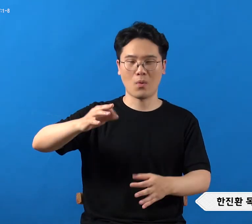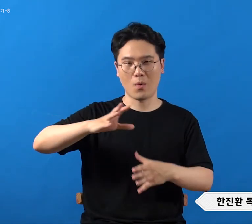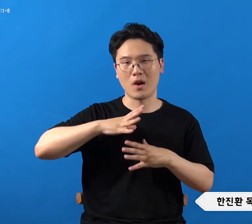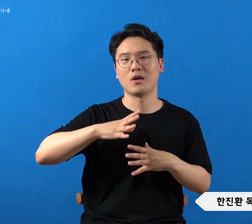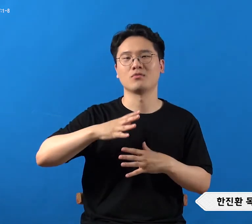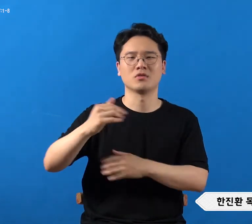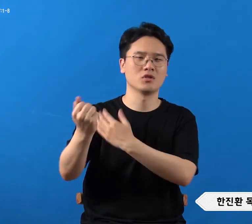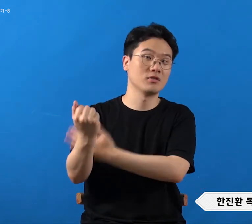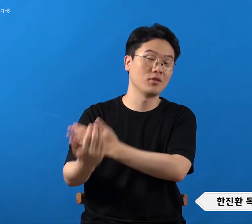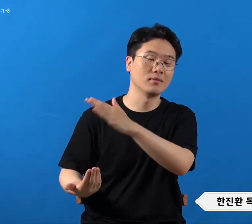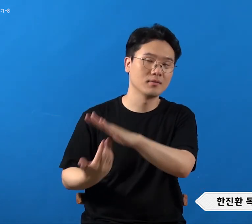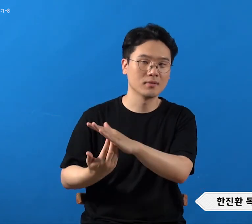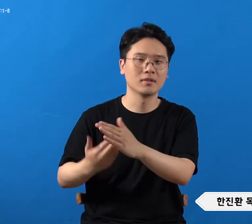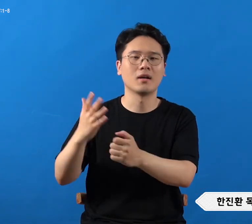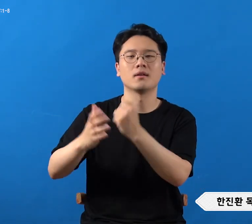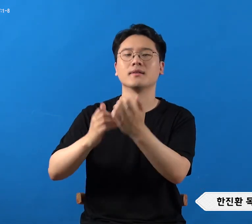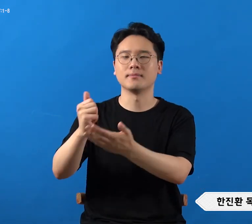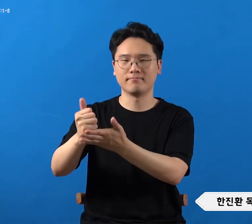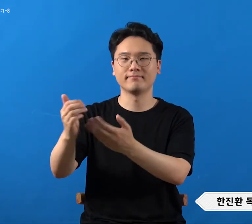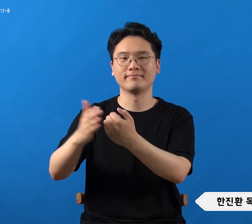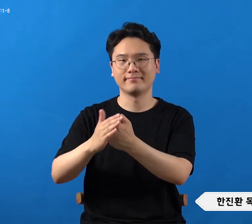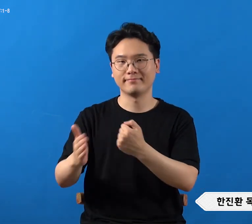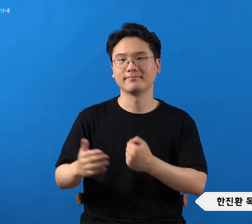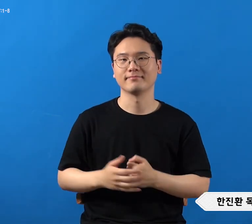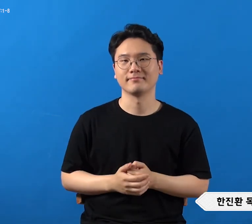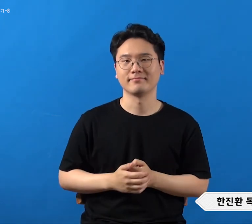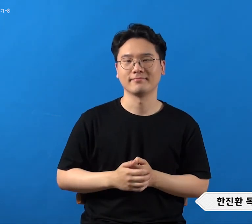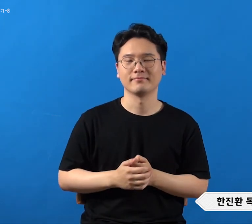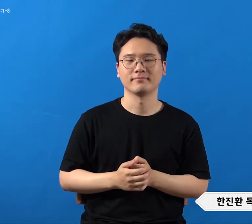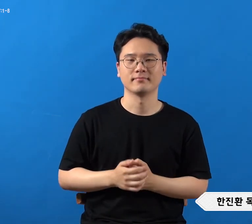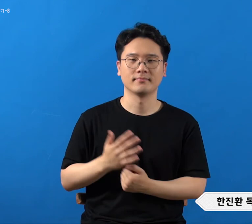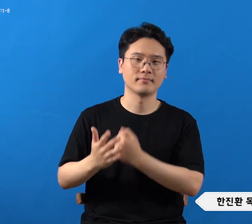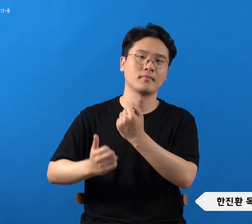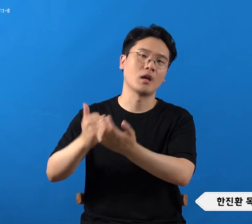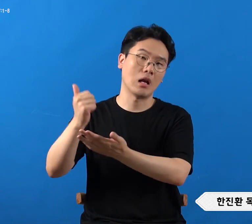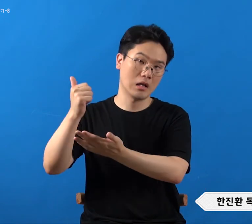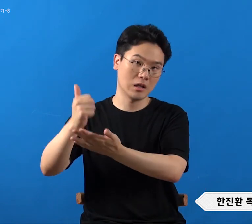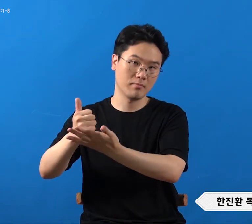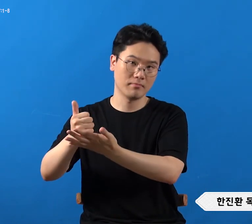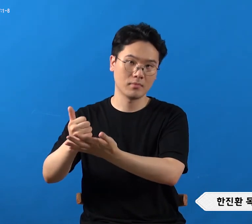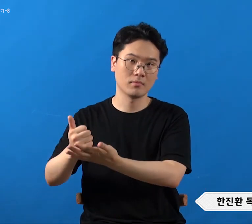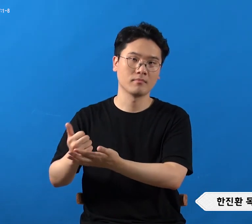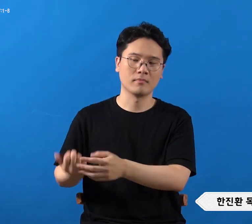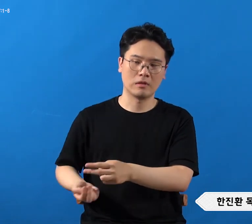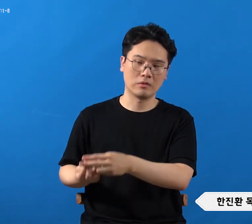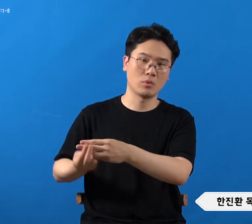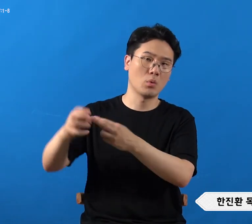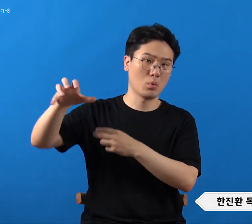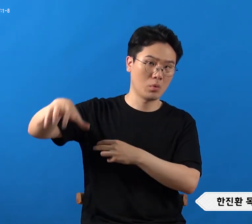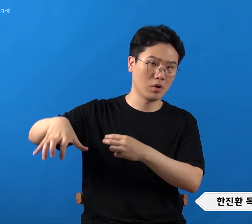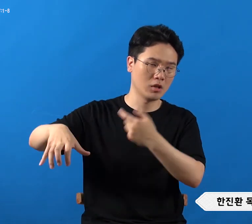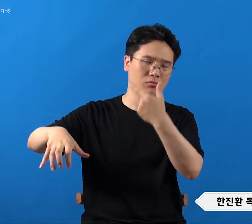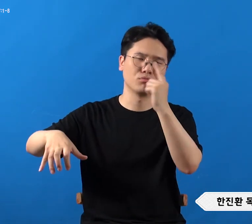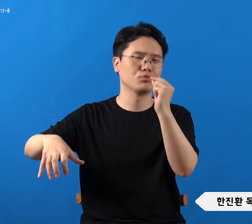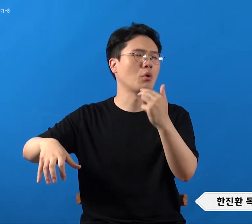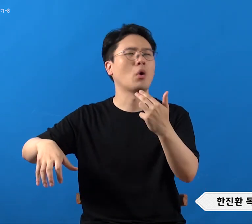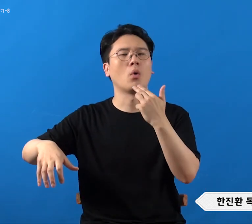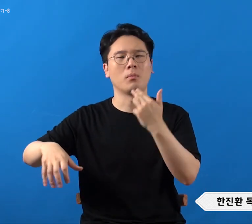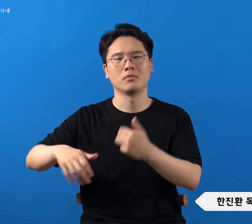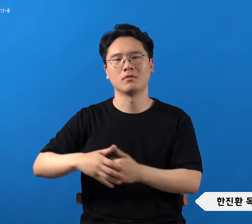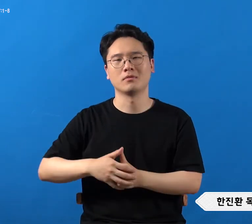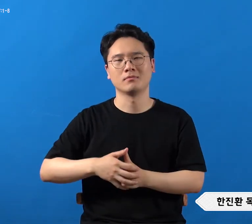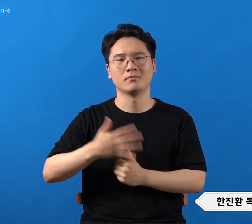영화로우신 전능하신 하나님이시기 때문에 하나님의 곳간에는 부족함이 없습니다. 하나님 놀라운